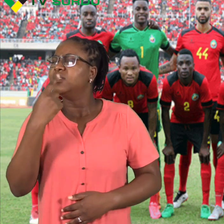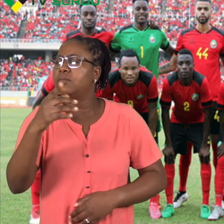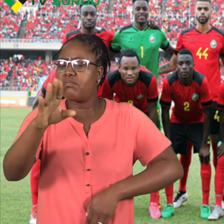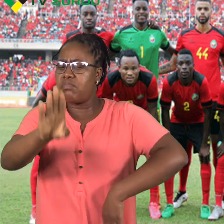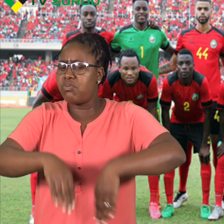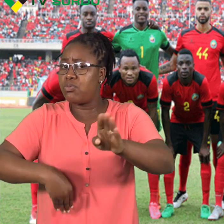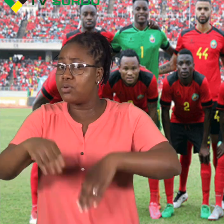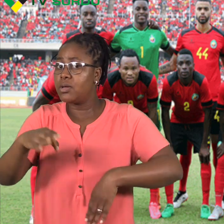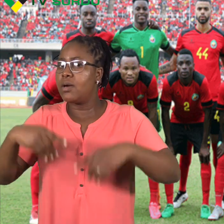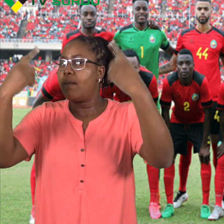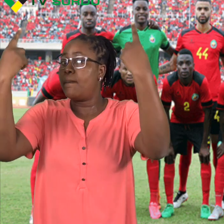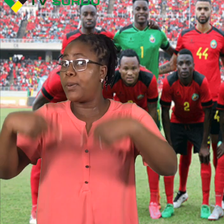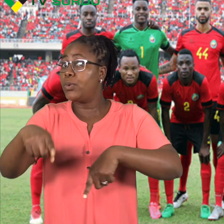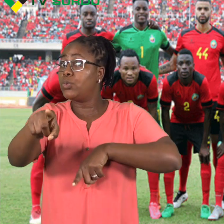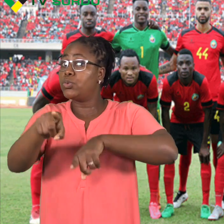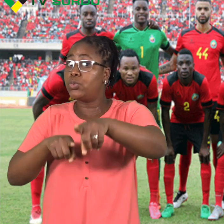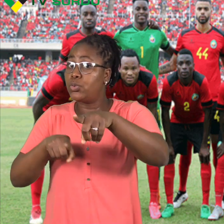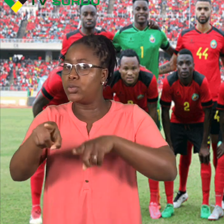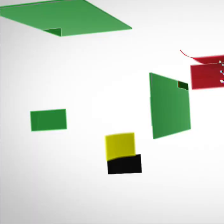A primeira lista do no de setembro, dia de setembro, próximo dia o de